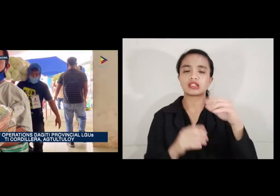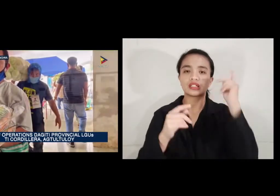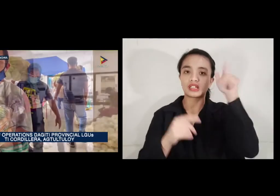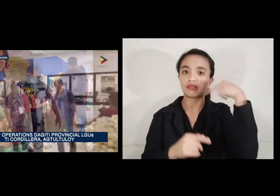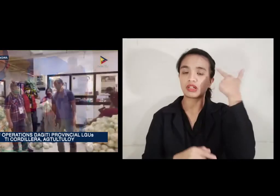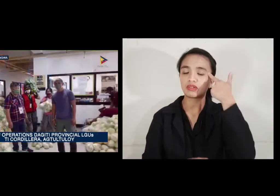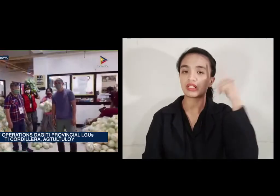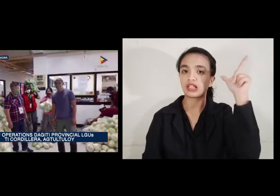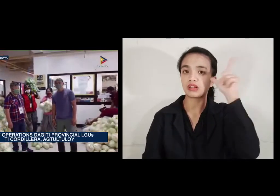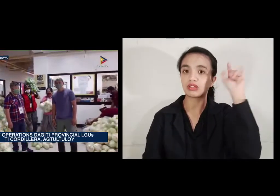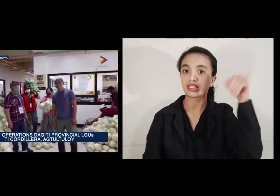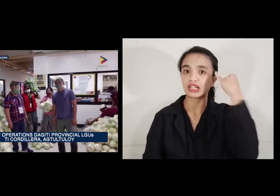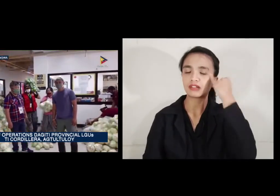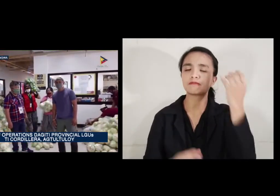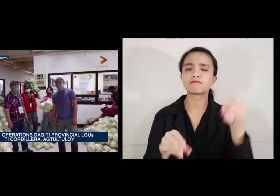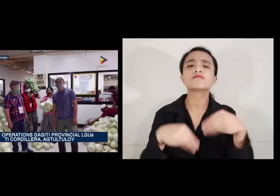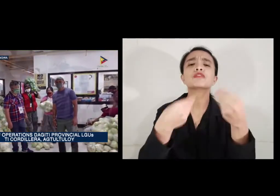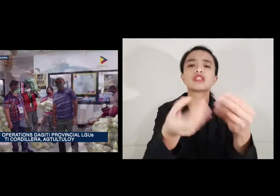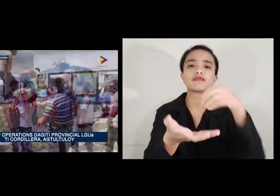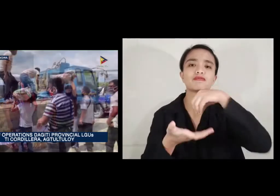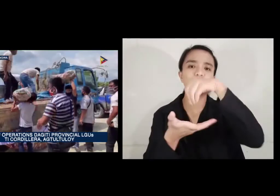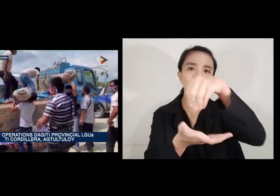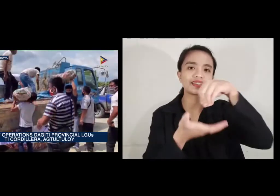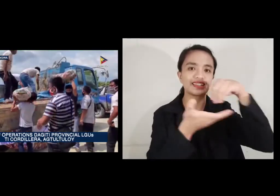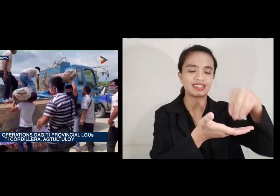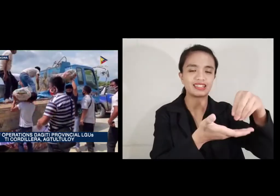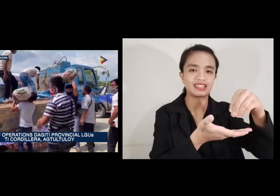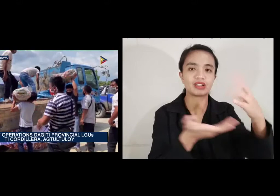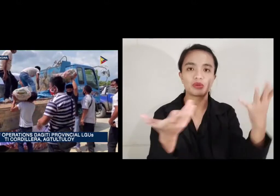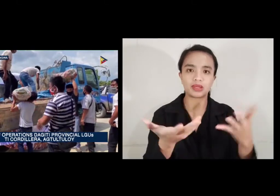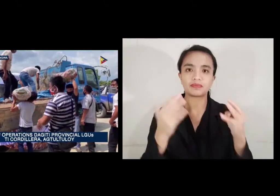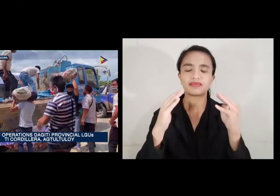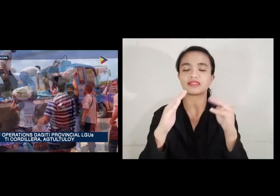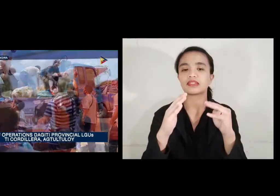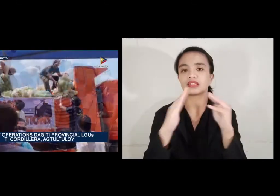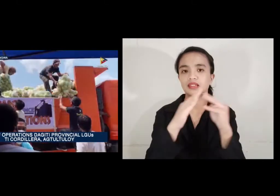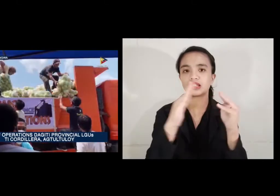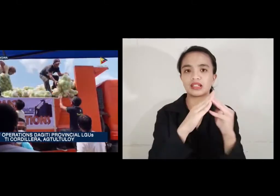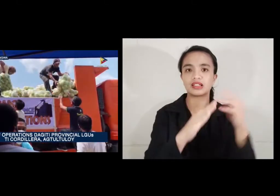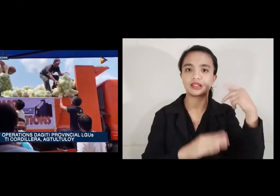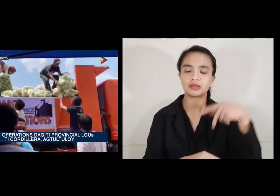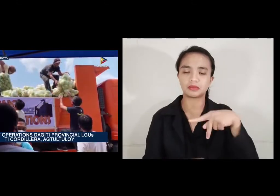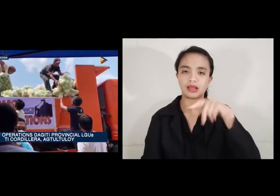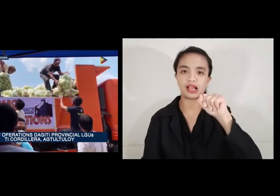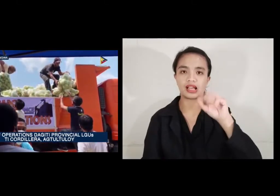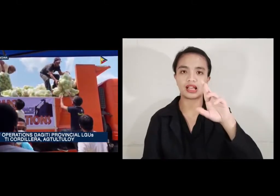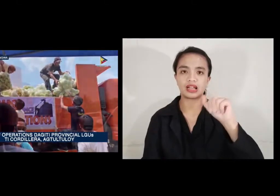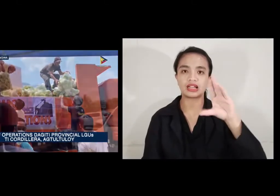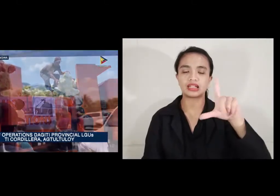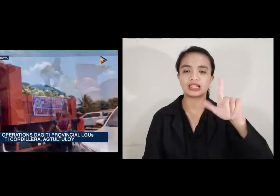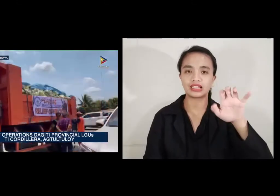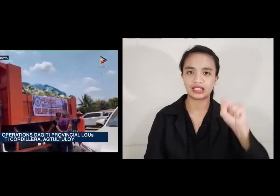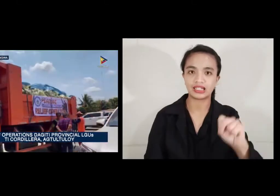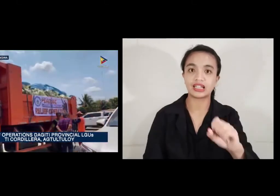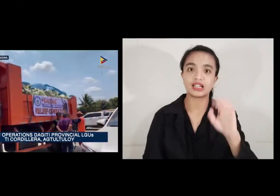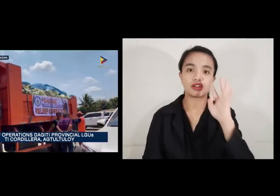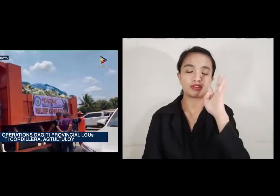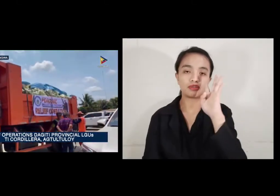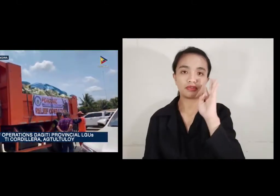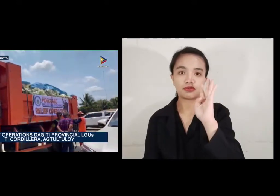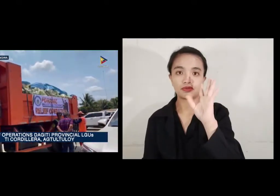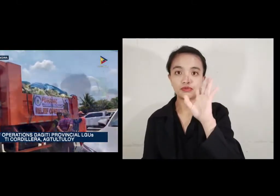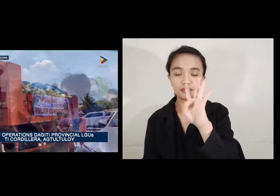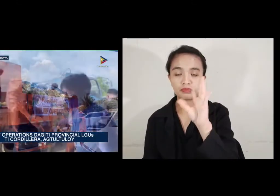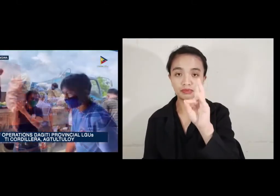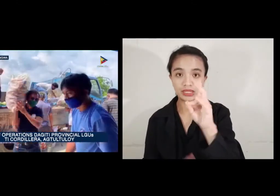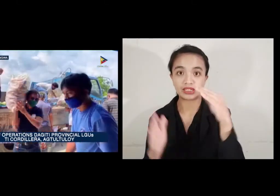Jr. tinangidaulo iti daytoy a relief operation ti provincial government iti munisipalidad ti Paracelis. 7,000 a kilo ti nagduduma a